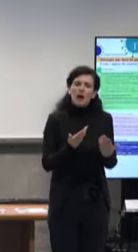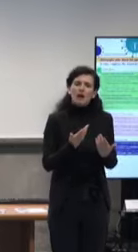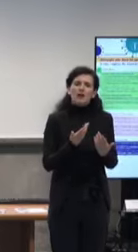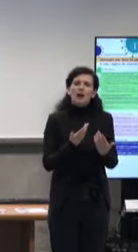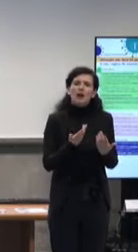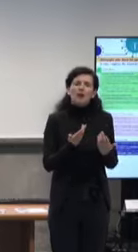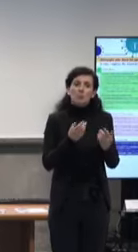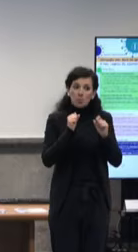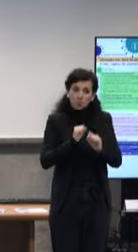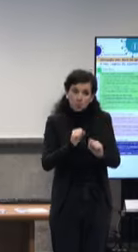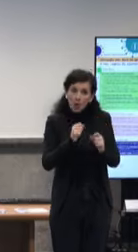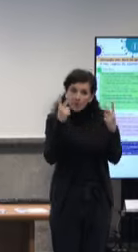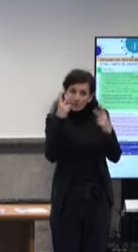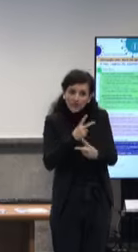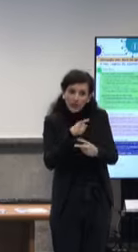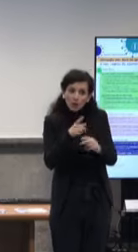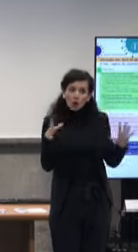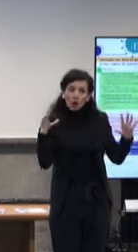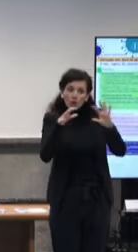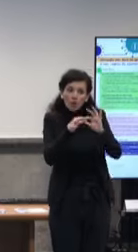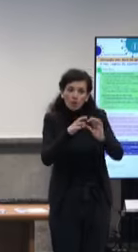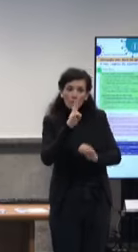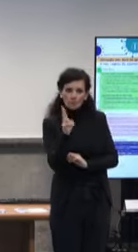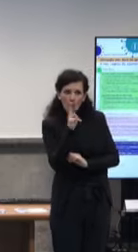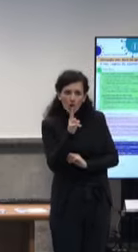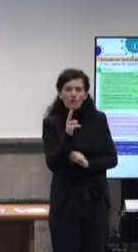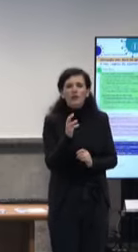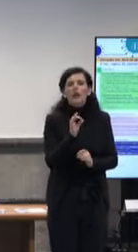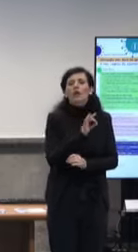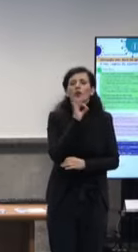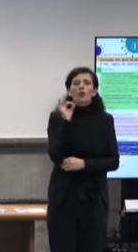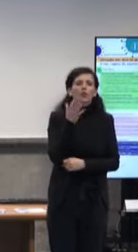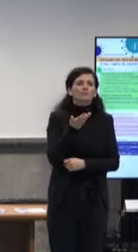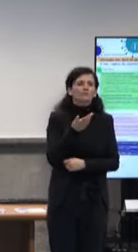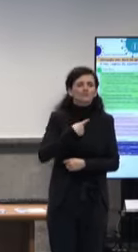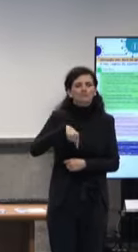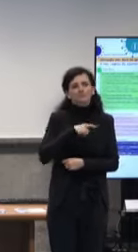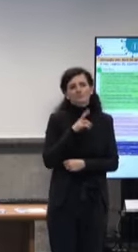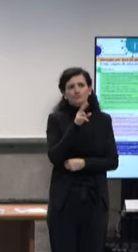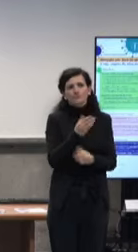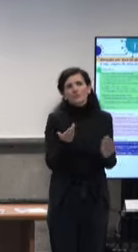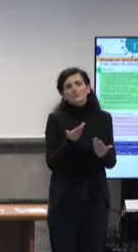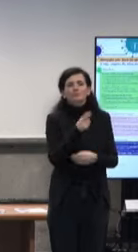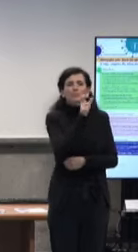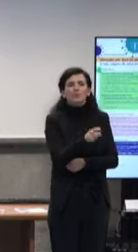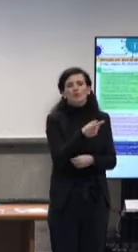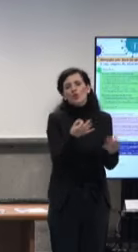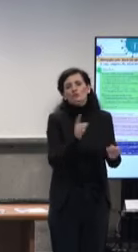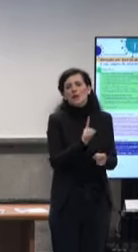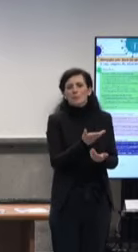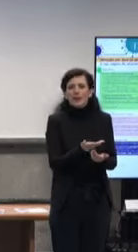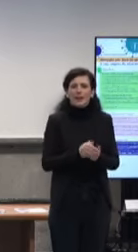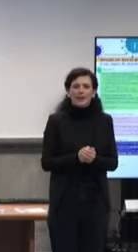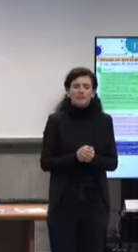diffusa c'entra qualcosa veramente poi con la morte oppure la stiamo mettendo lì come per cercare di aveva tanto è la gente non sta benissimo